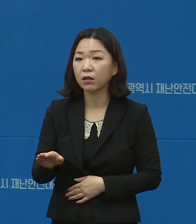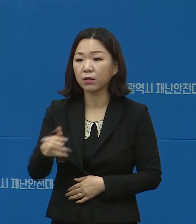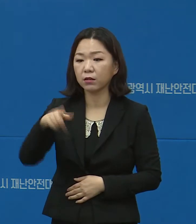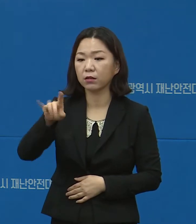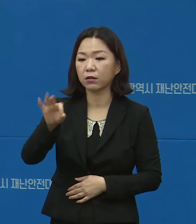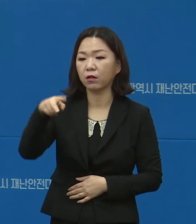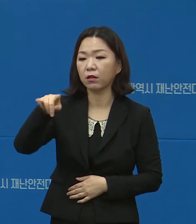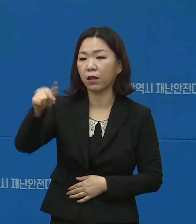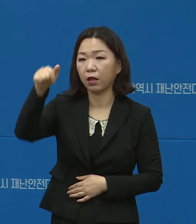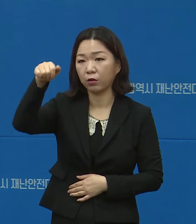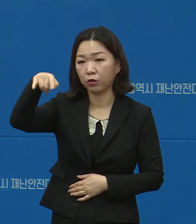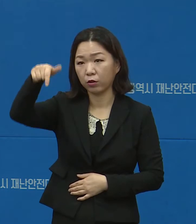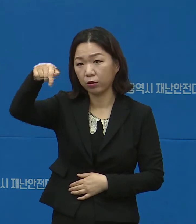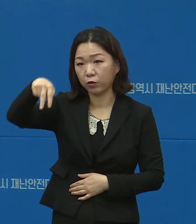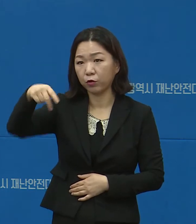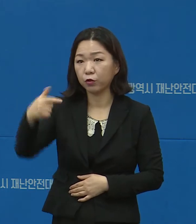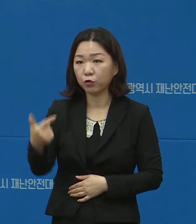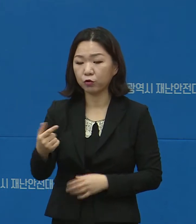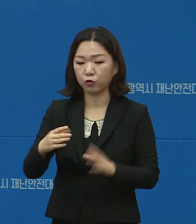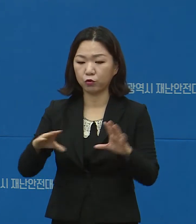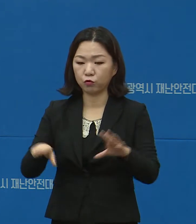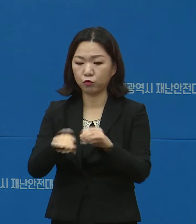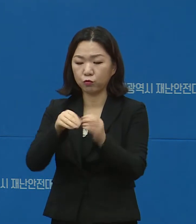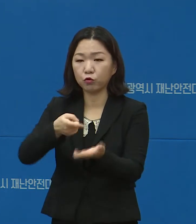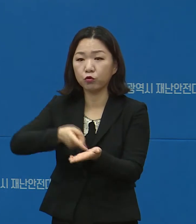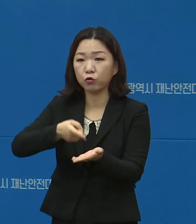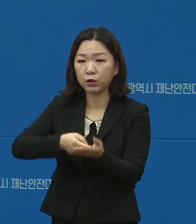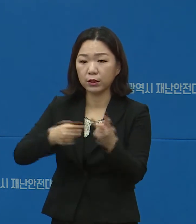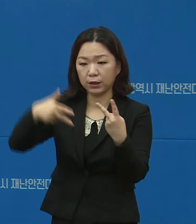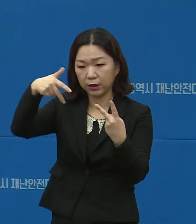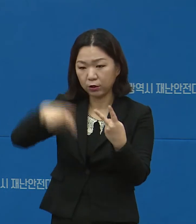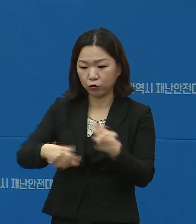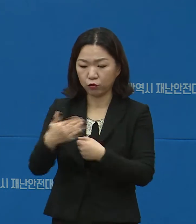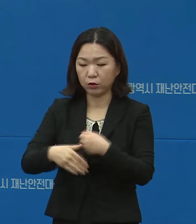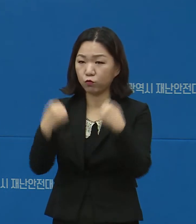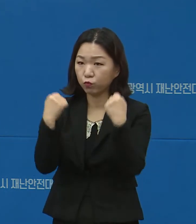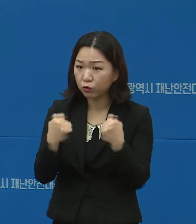정세균 국무총리께서 2주간 대구에 상주하시면서